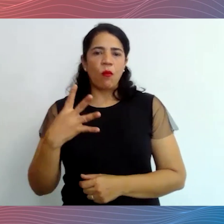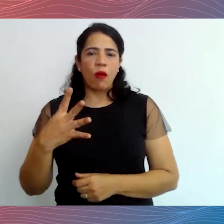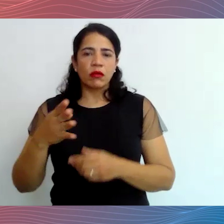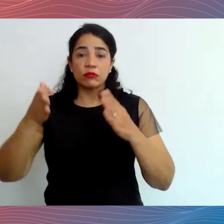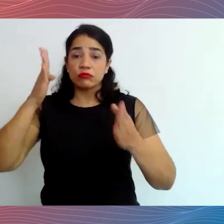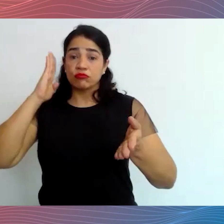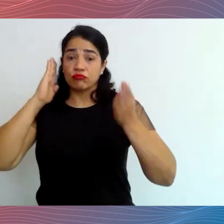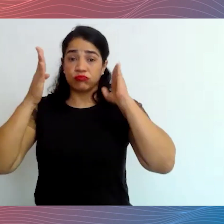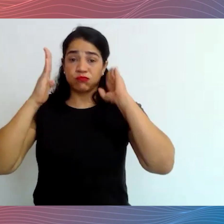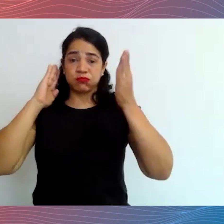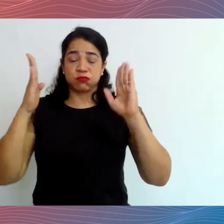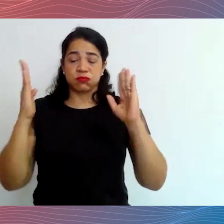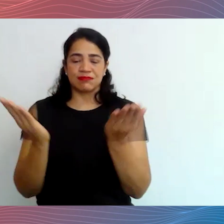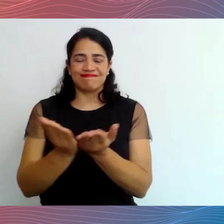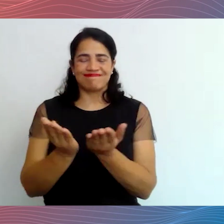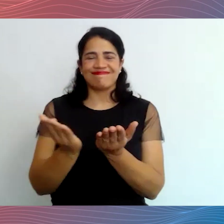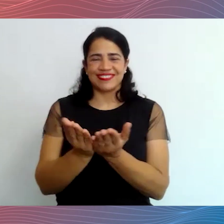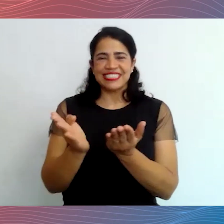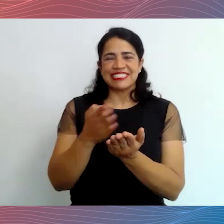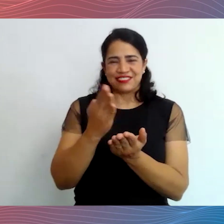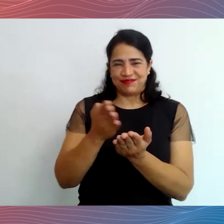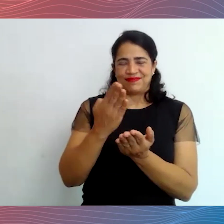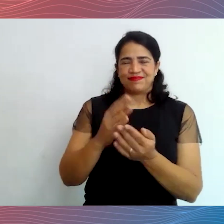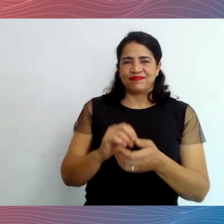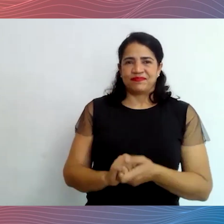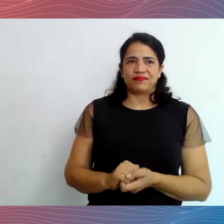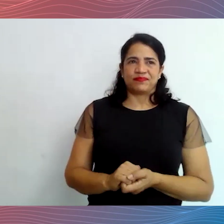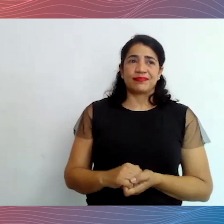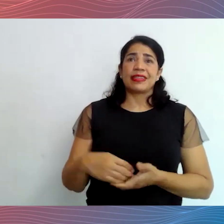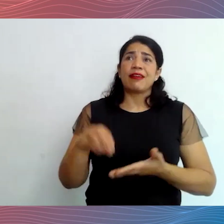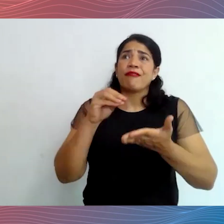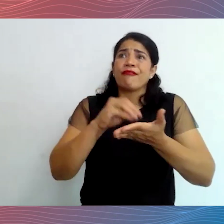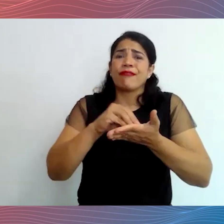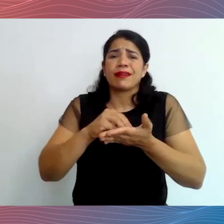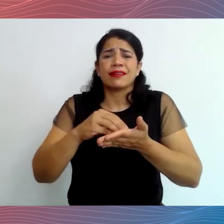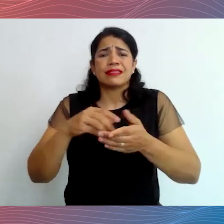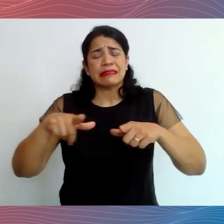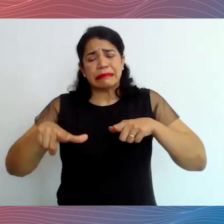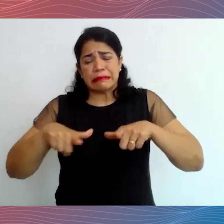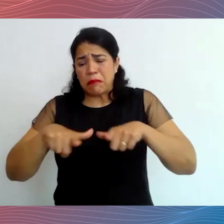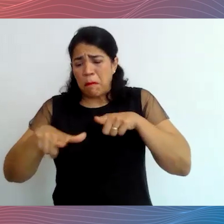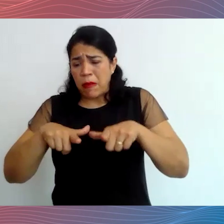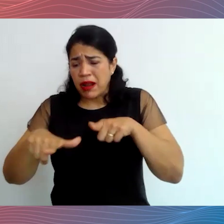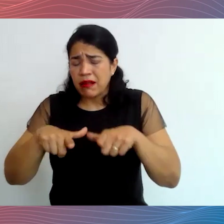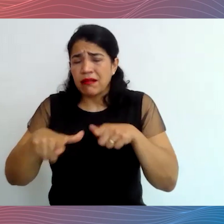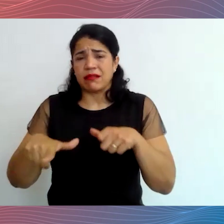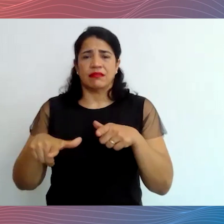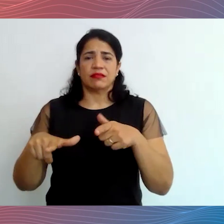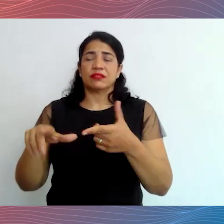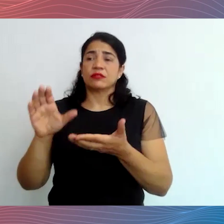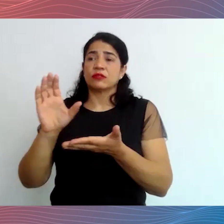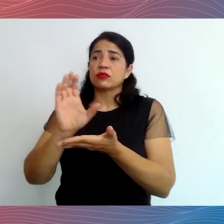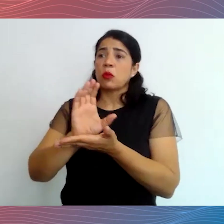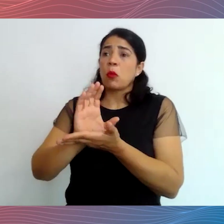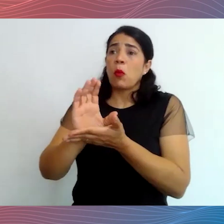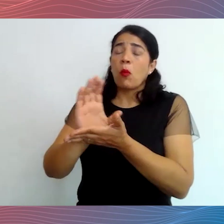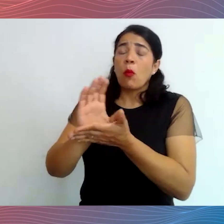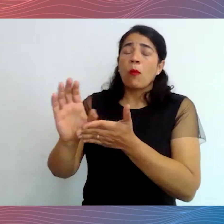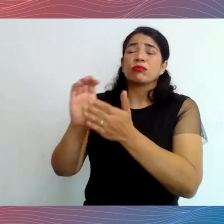E nos falta trabalhadores, colportores, seapistas para os Estados Unidos, porque não adianta mandar gente